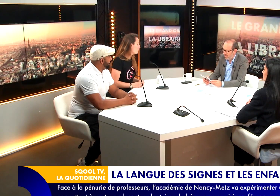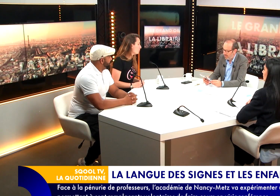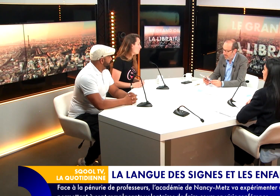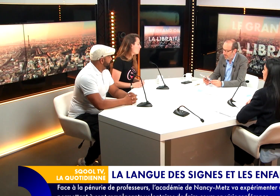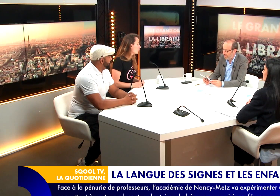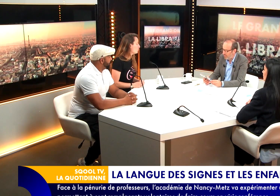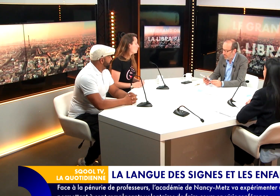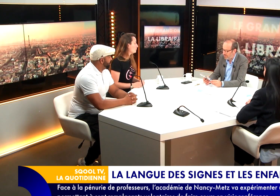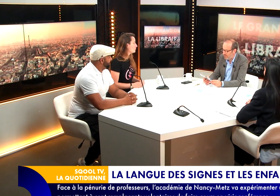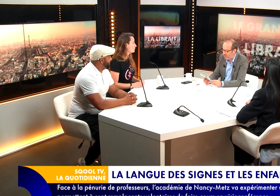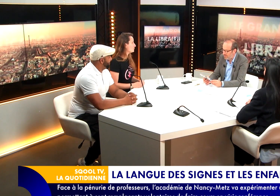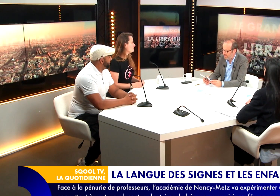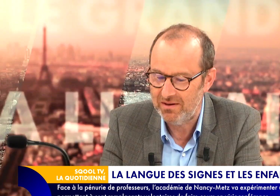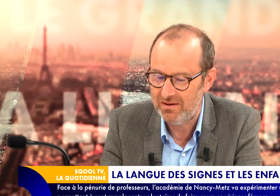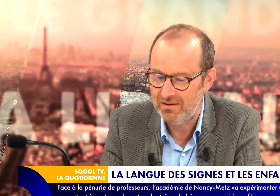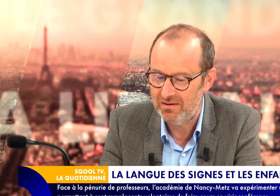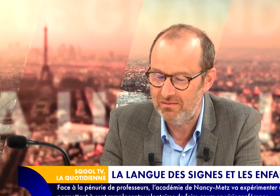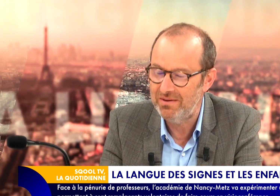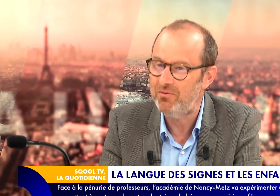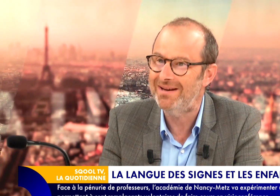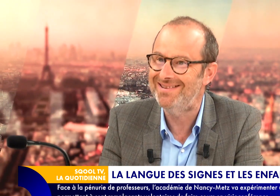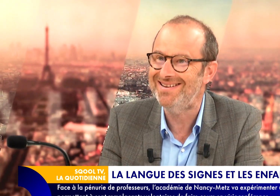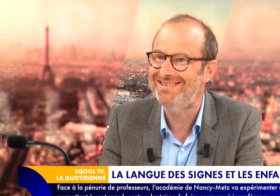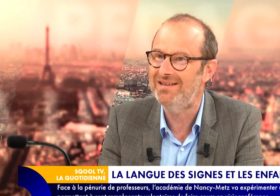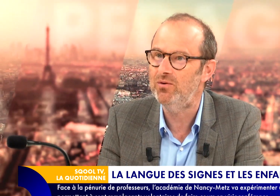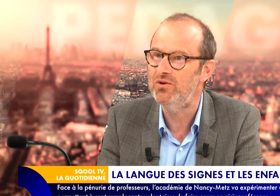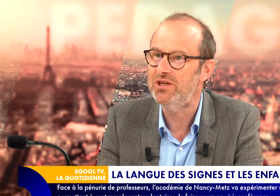simplement. Exactement. Alors on apprend plein de choses, on apprend la dactylologie.